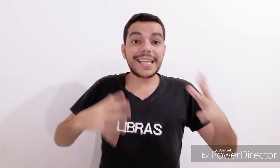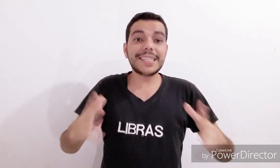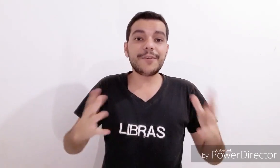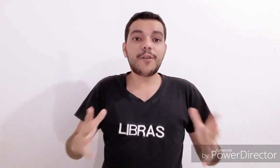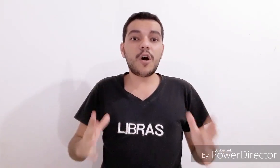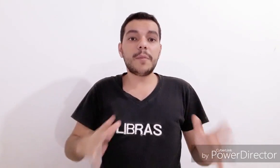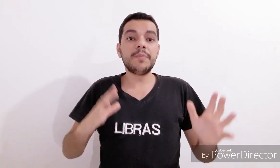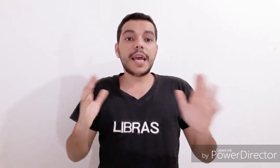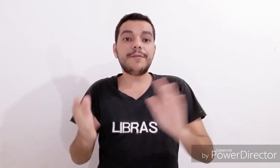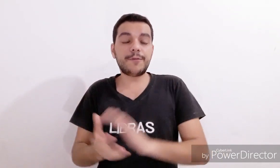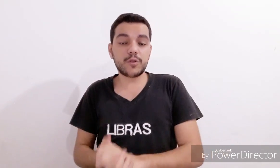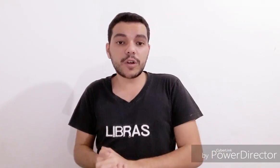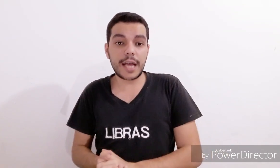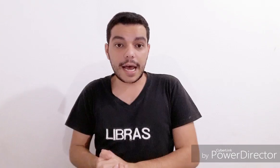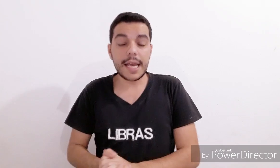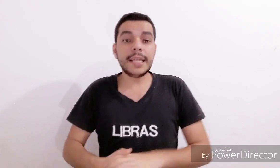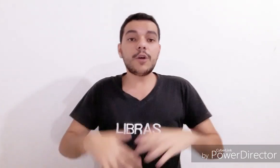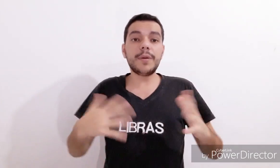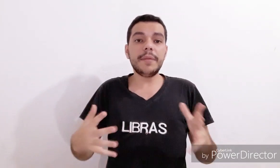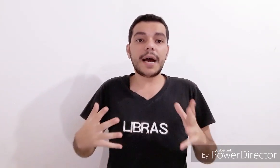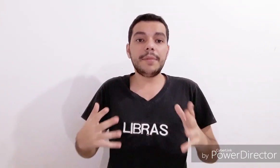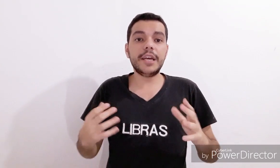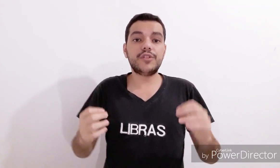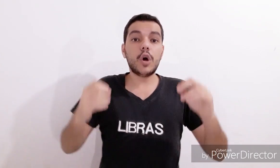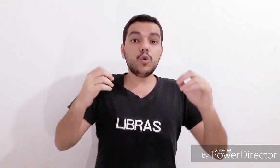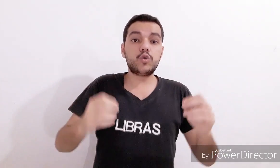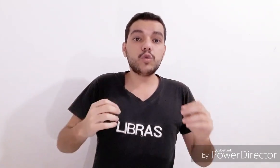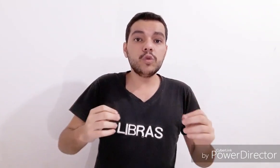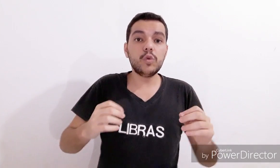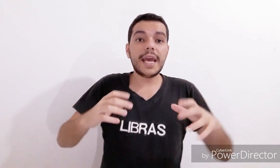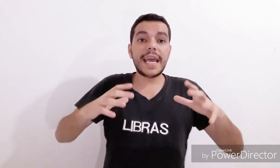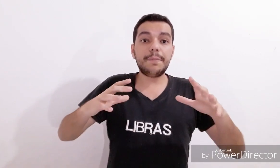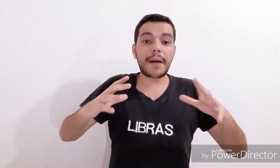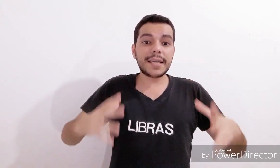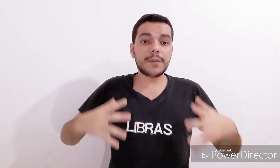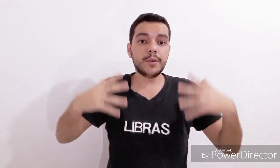dessa forma ele vai funcionar. Então, primeiramente, o surdo ele passa